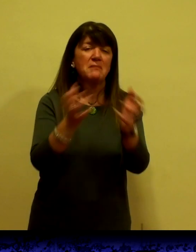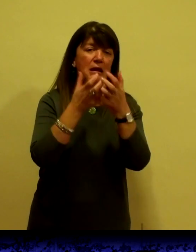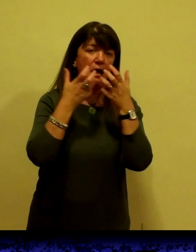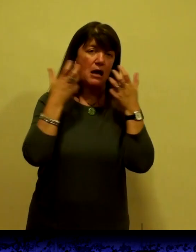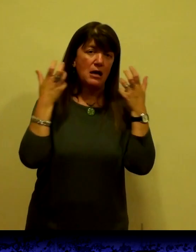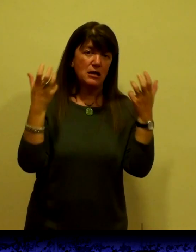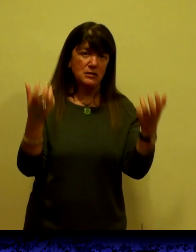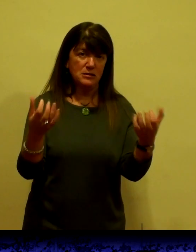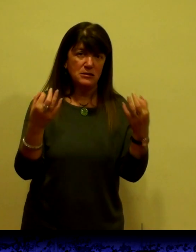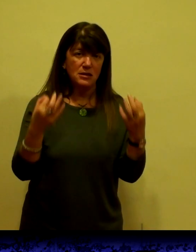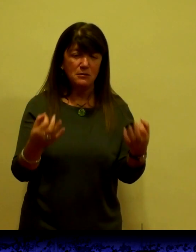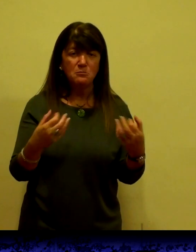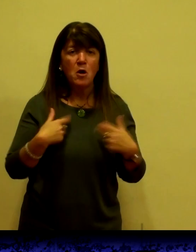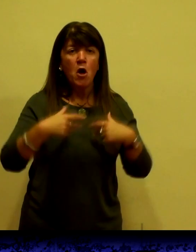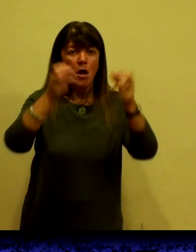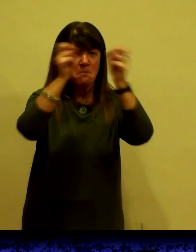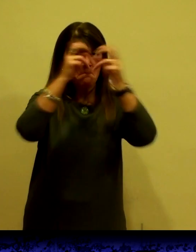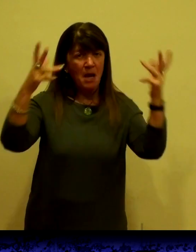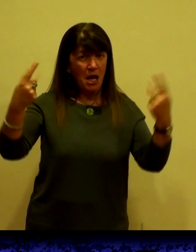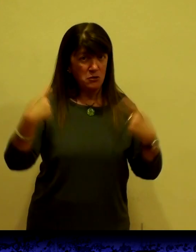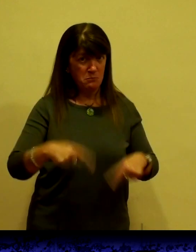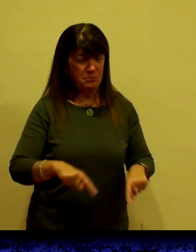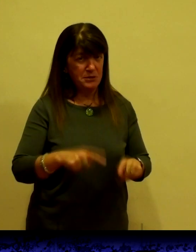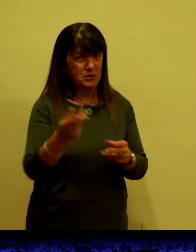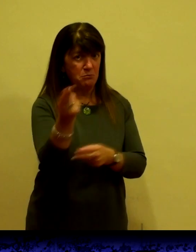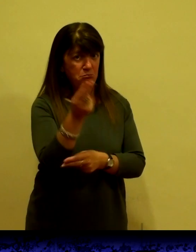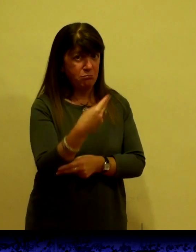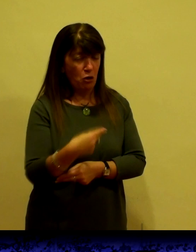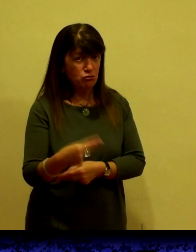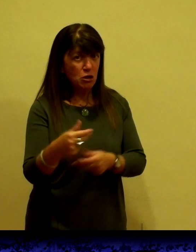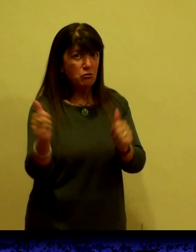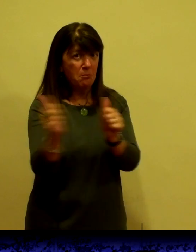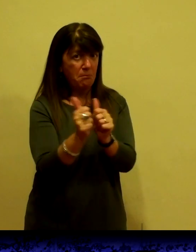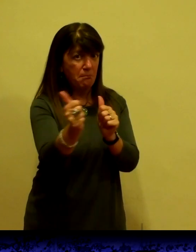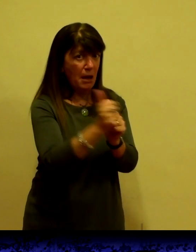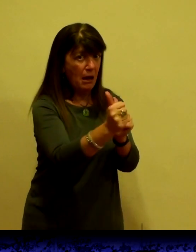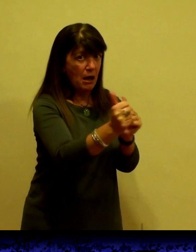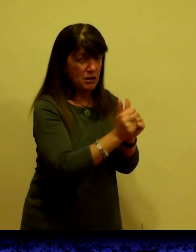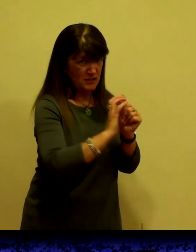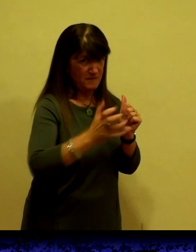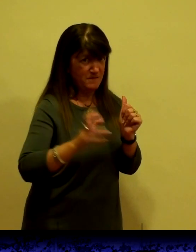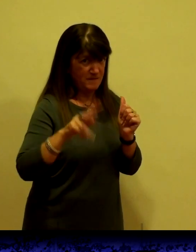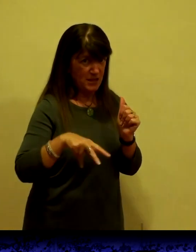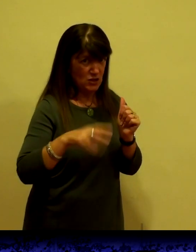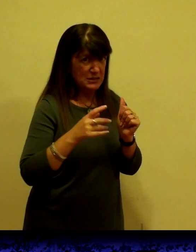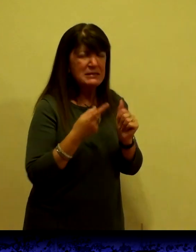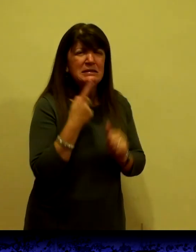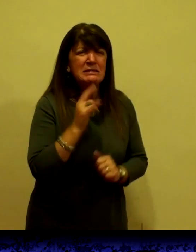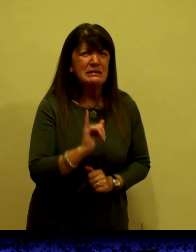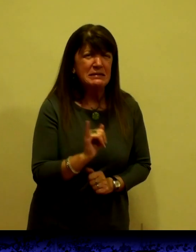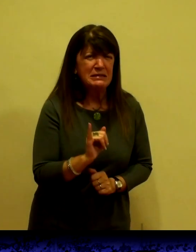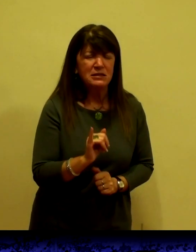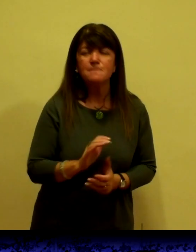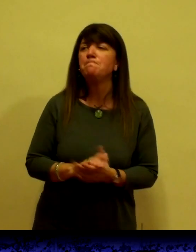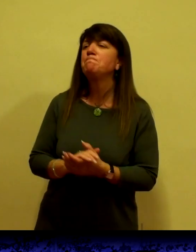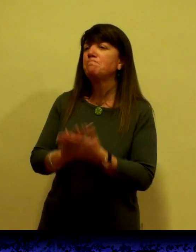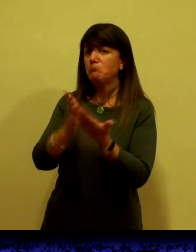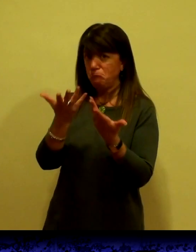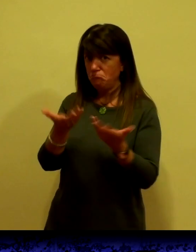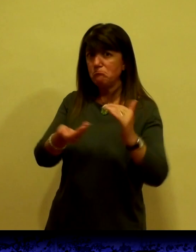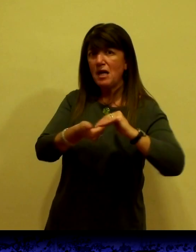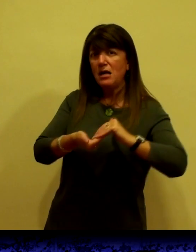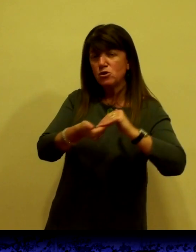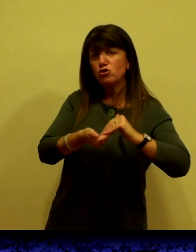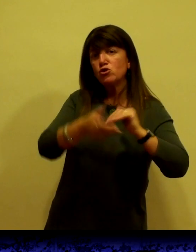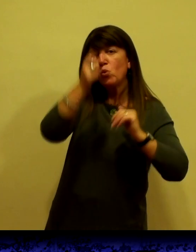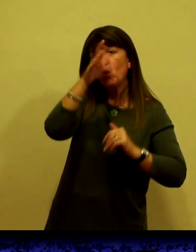chiarissimo. E immagino che questo progetto abbia diversi partner. Chi sono? Sì, ha diversi partner: l'Associazione Culturale